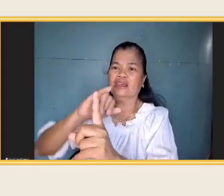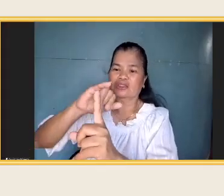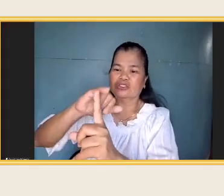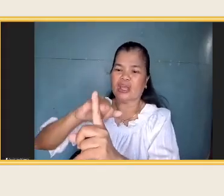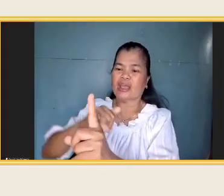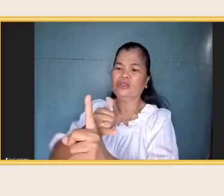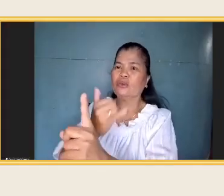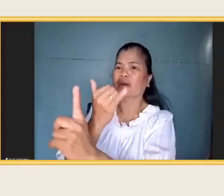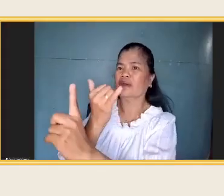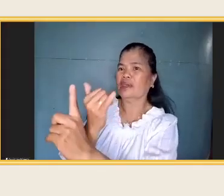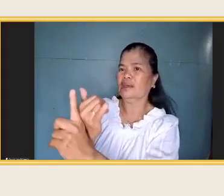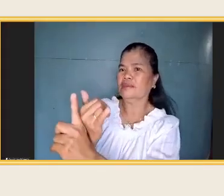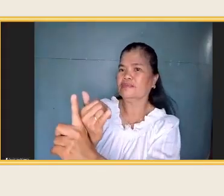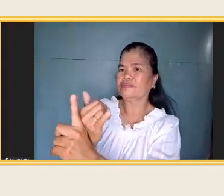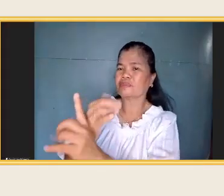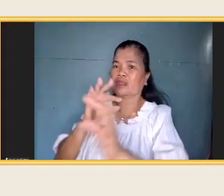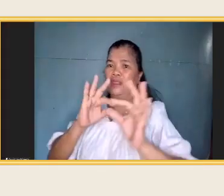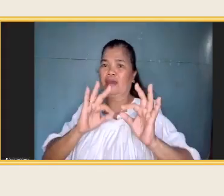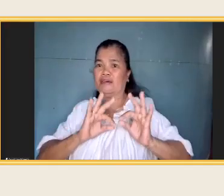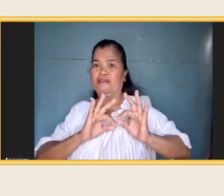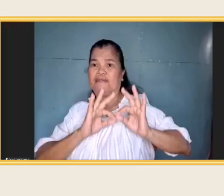ulit. January,